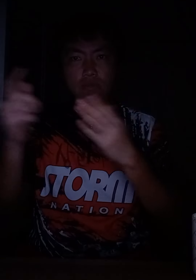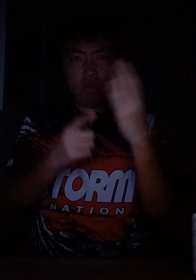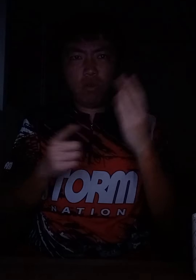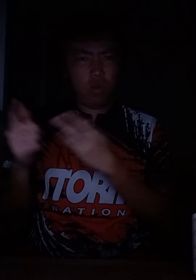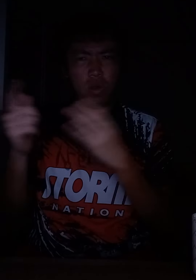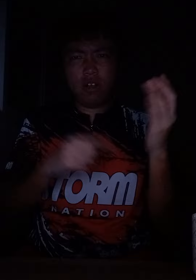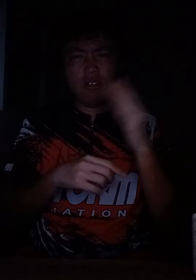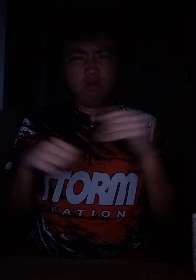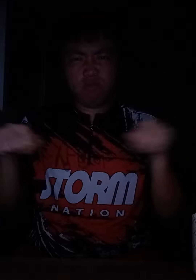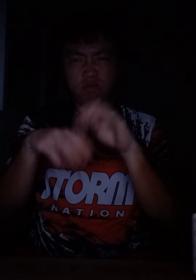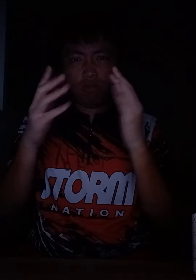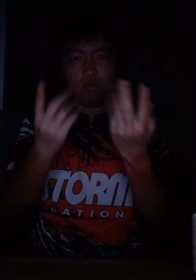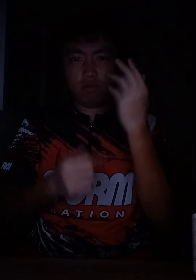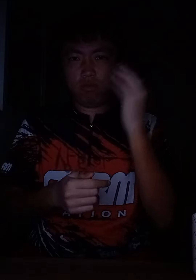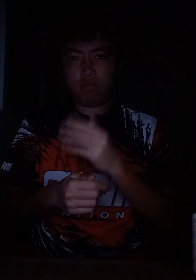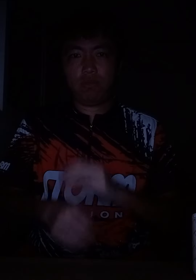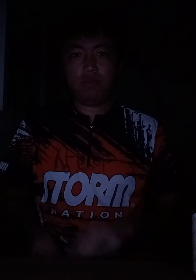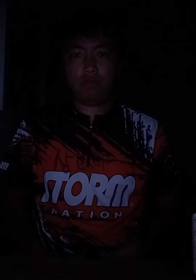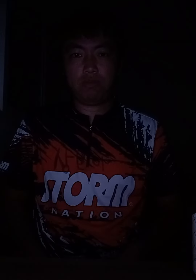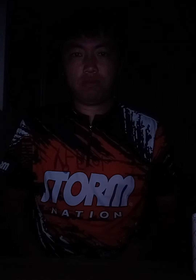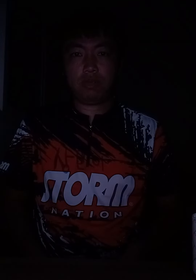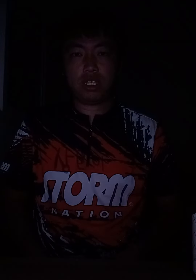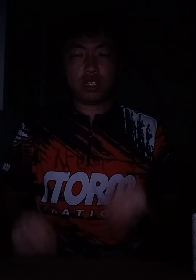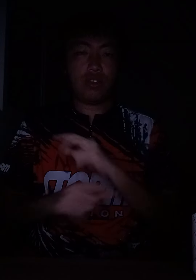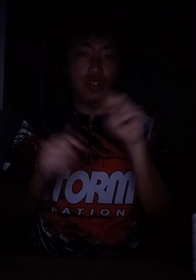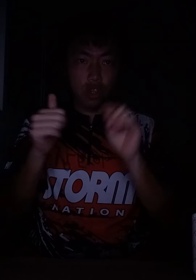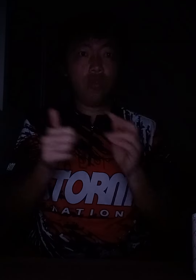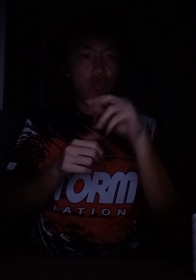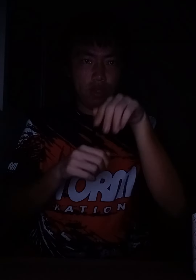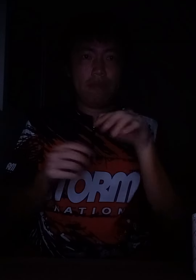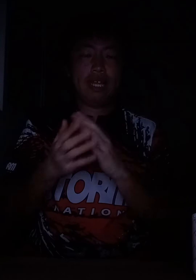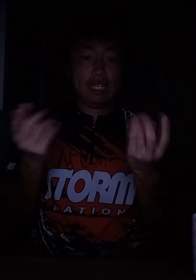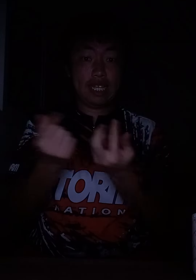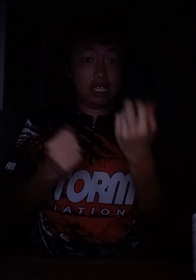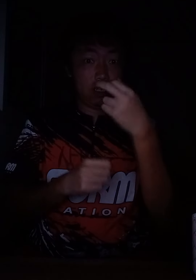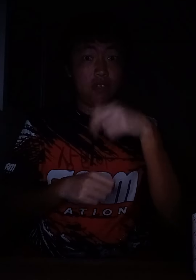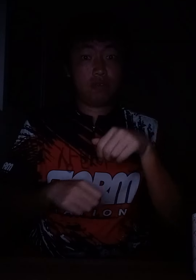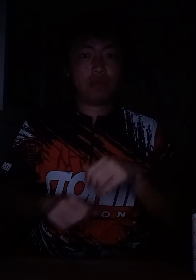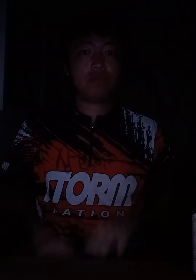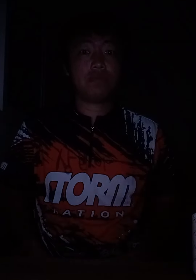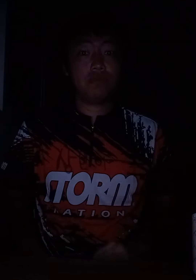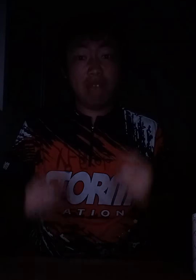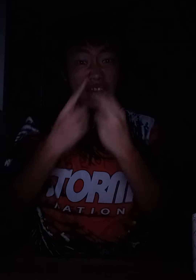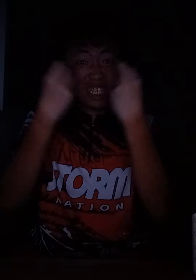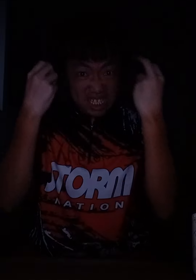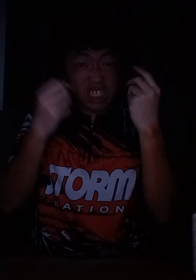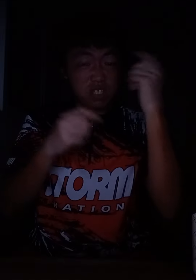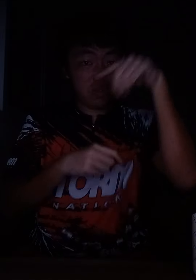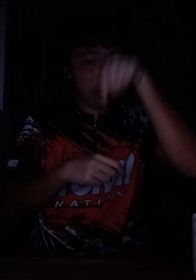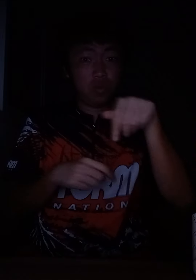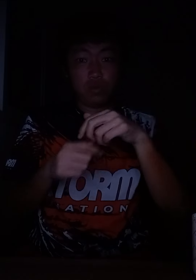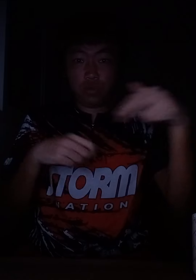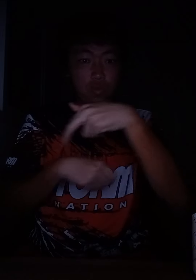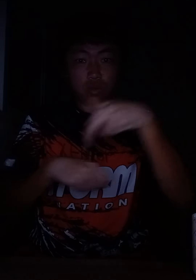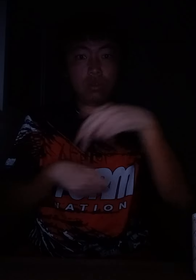않고 난동을 부렸습니다. 지난 16일 서울 구로구에서도 마스크를 쓰지 않고 버스에 탄 뒤